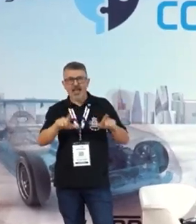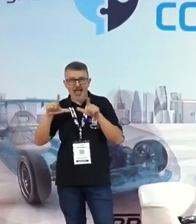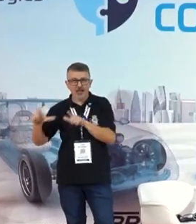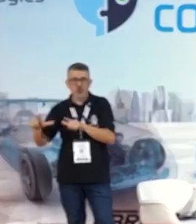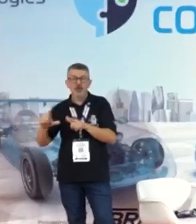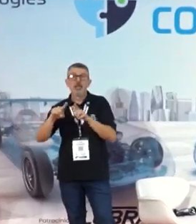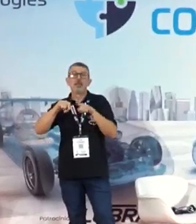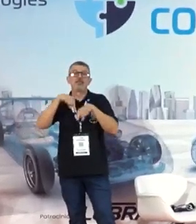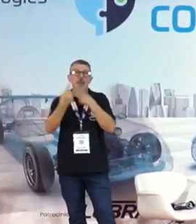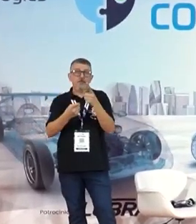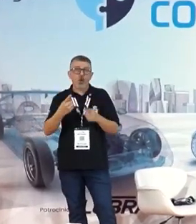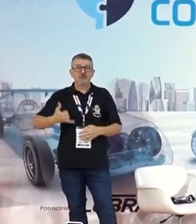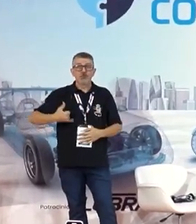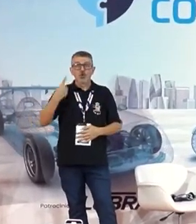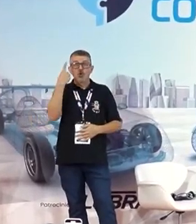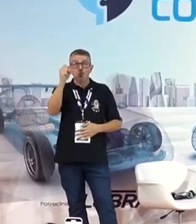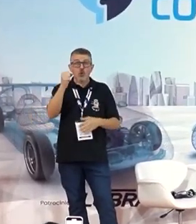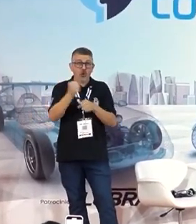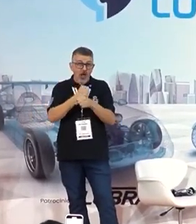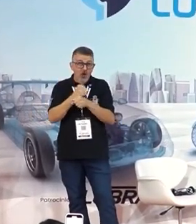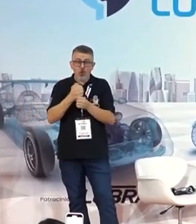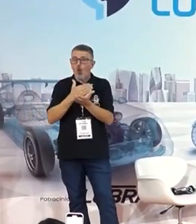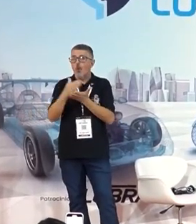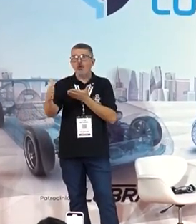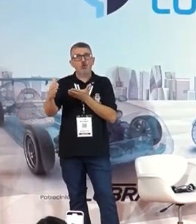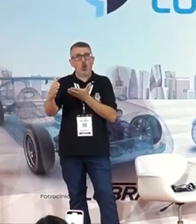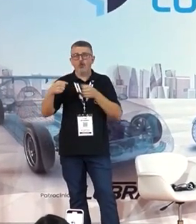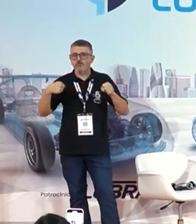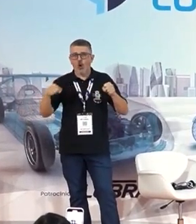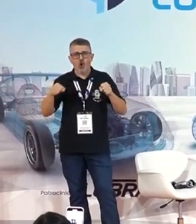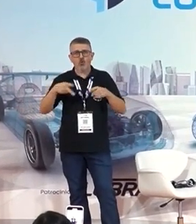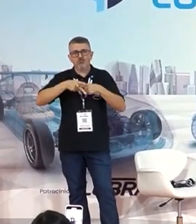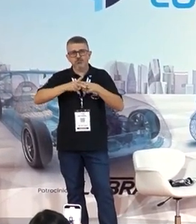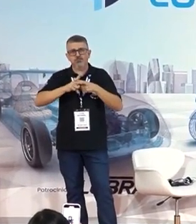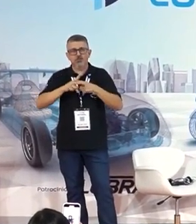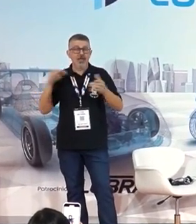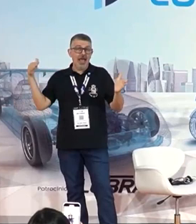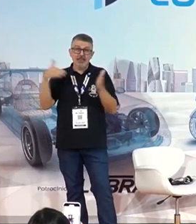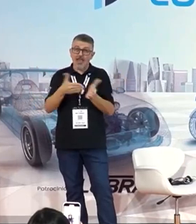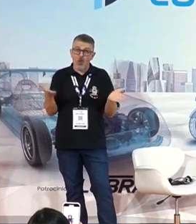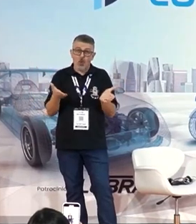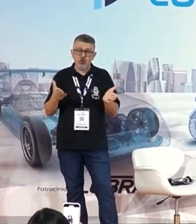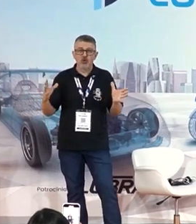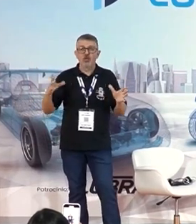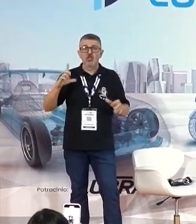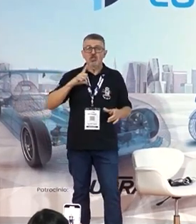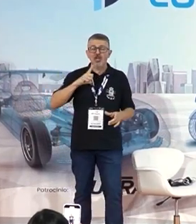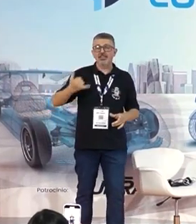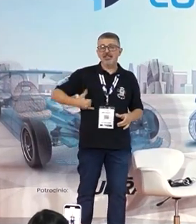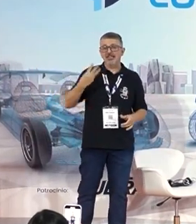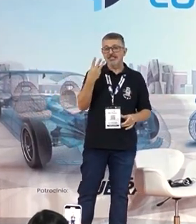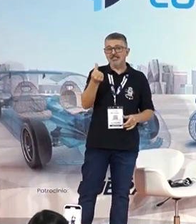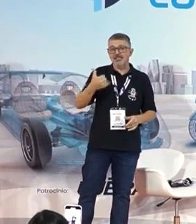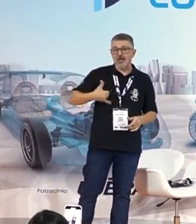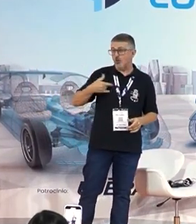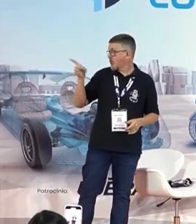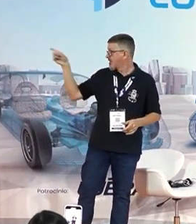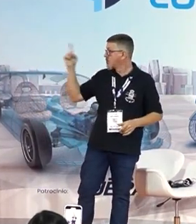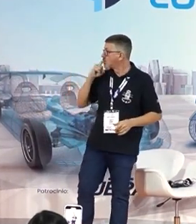três certificados e depois com a idade de 18 anos ele começou como mecânico e está até hoje com 35